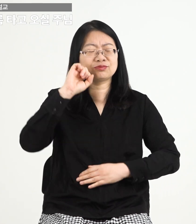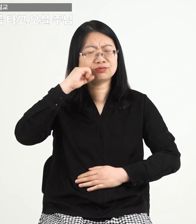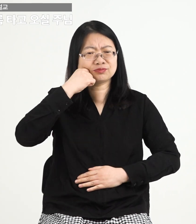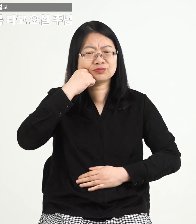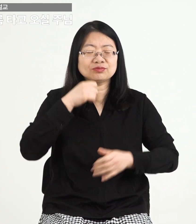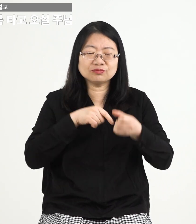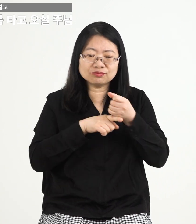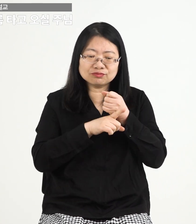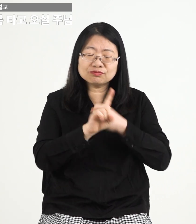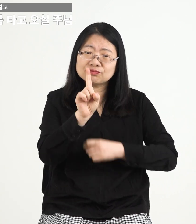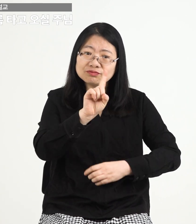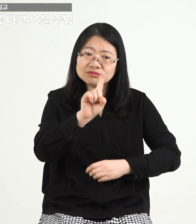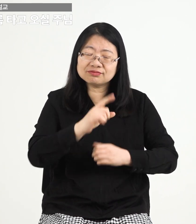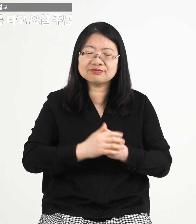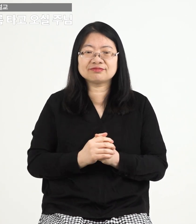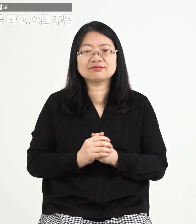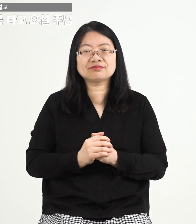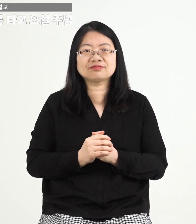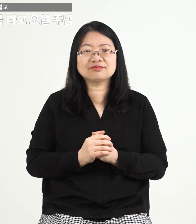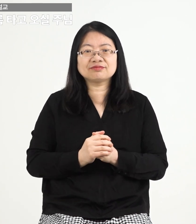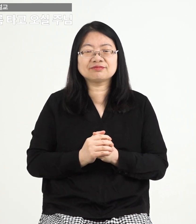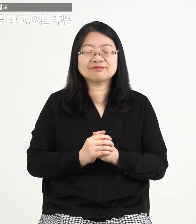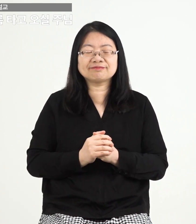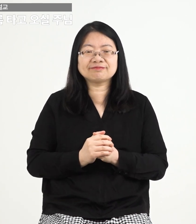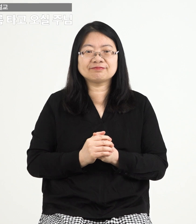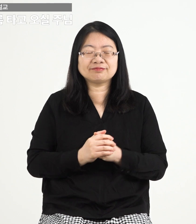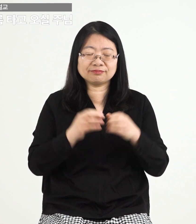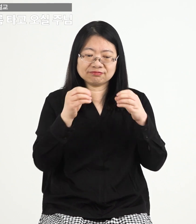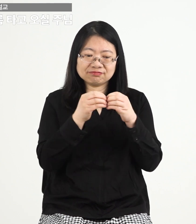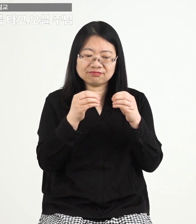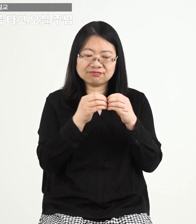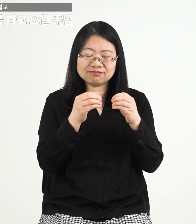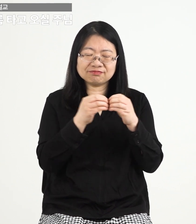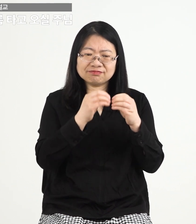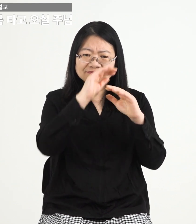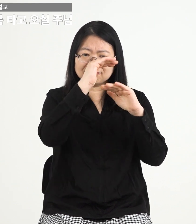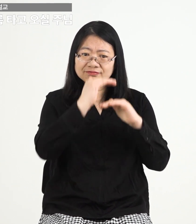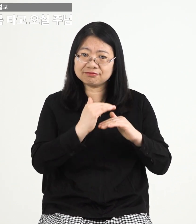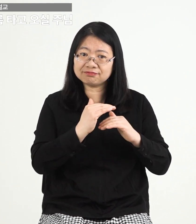이유가 뭐냐 하면, 사실 이 글이